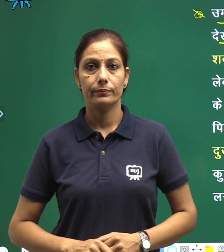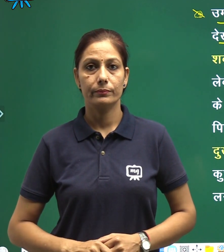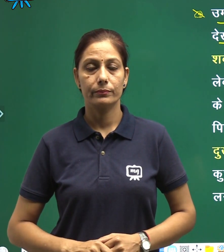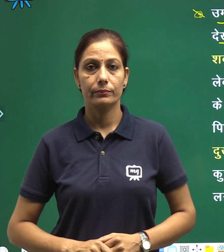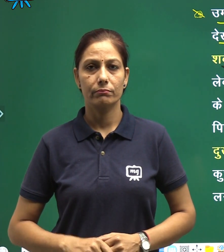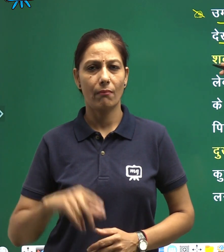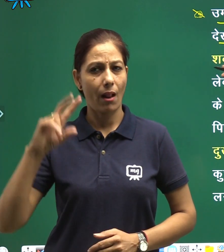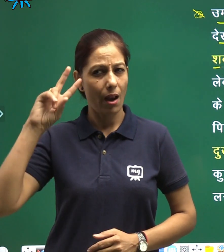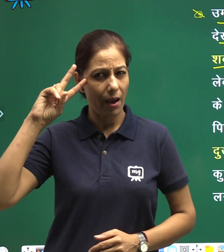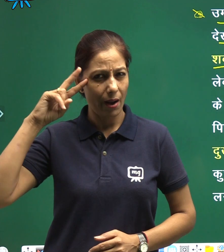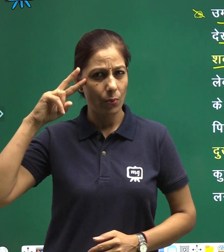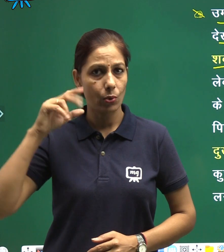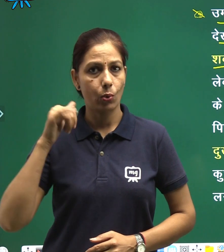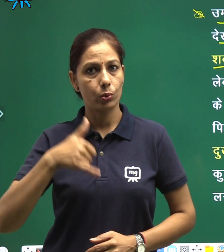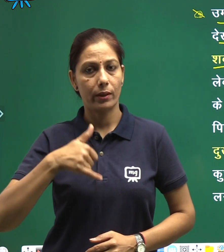शक होता है।